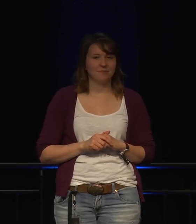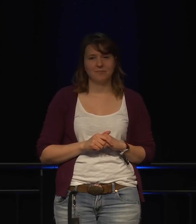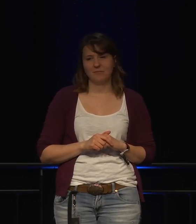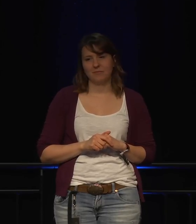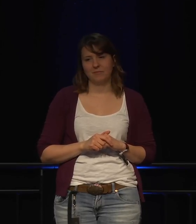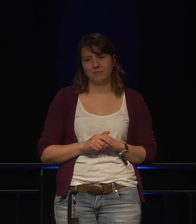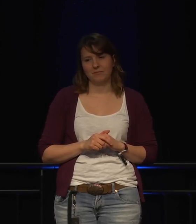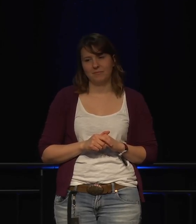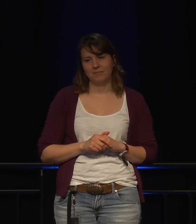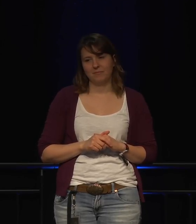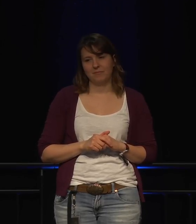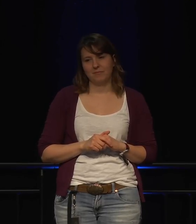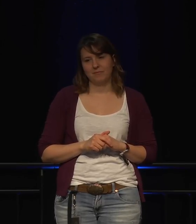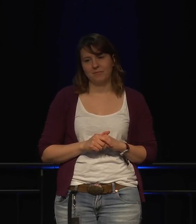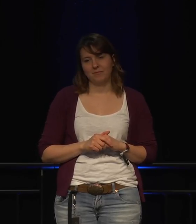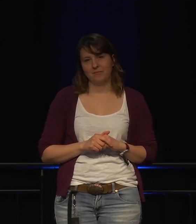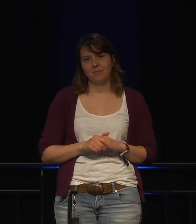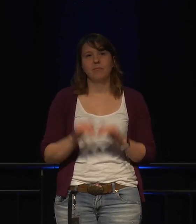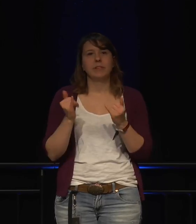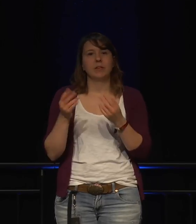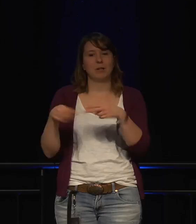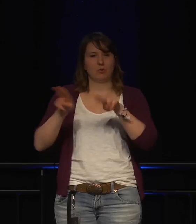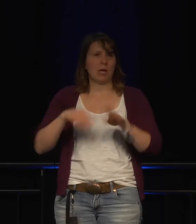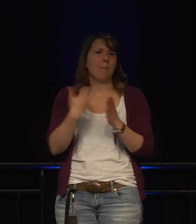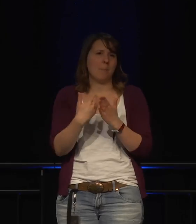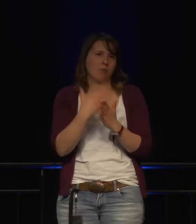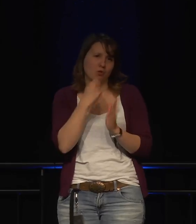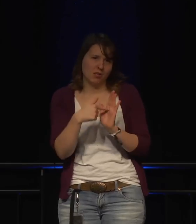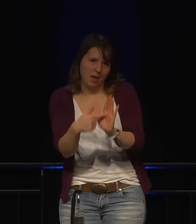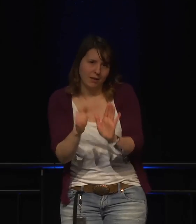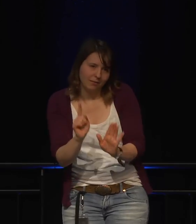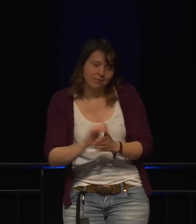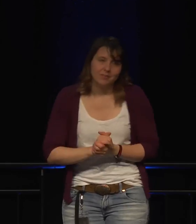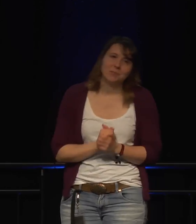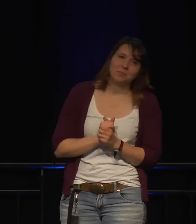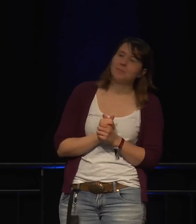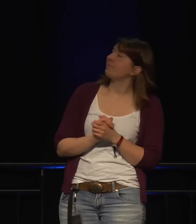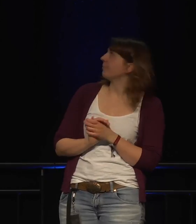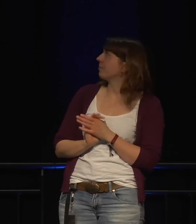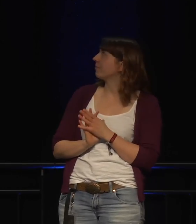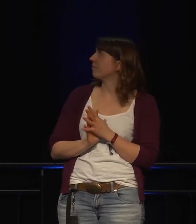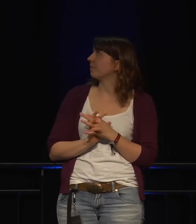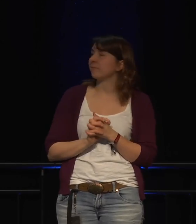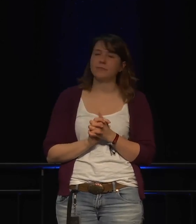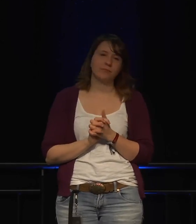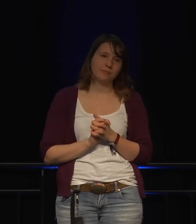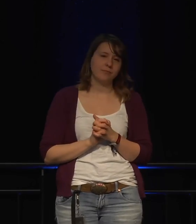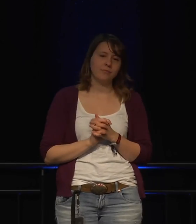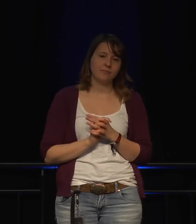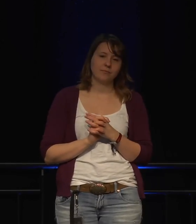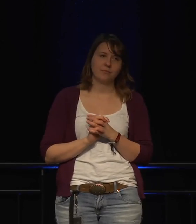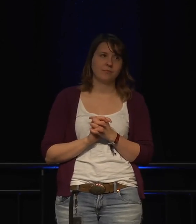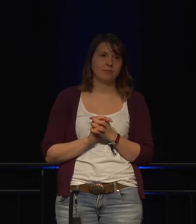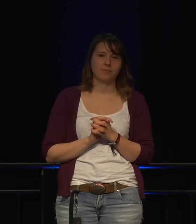Lo siento. Ahora, volveremos a otros ejemplos. Un ejemplo muy